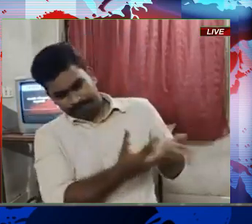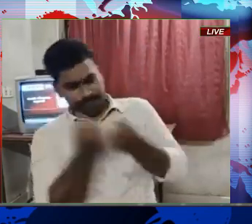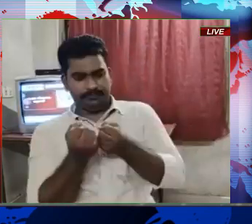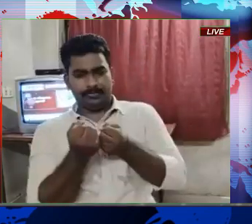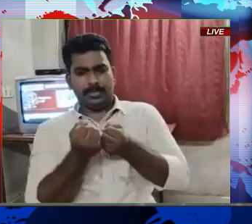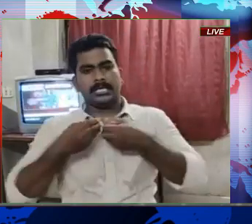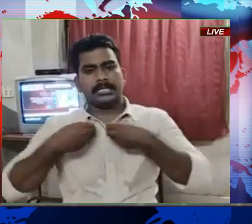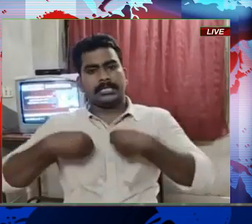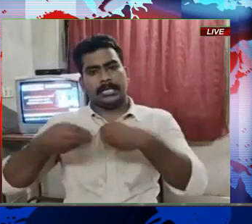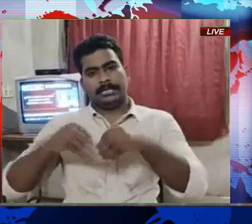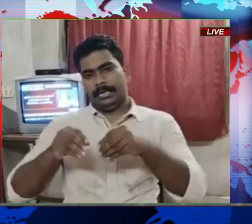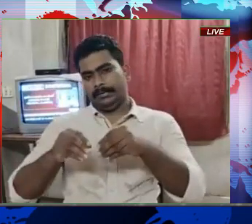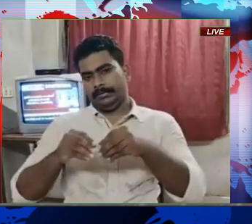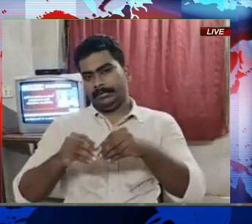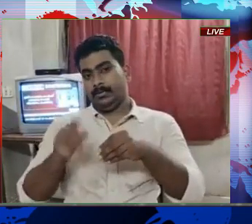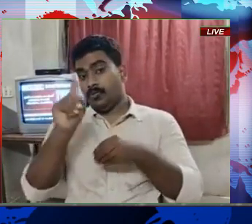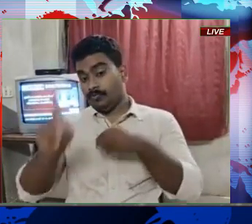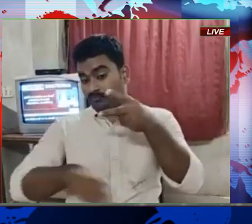എന്നാൽ